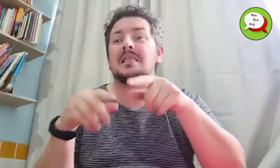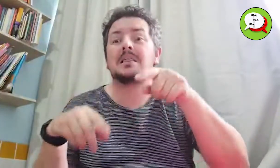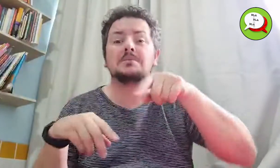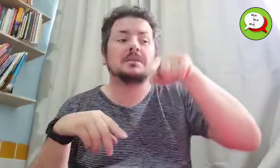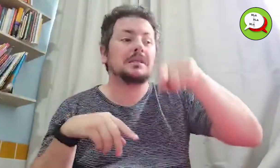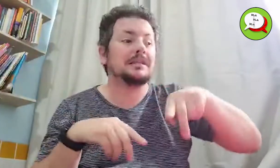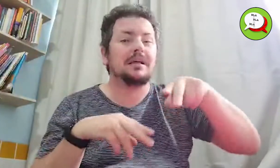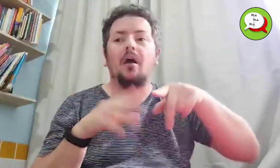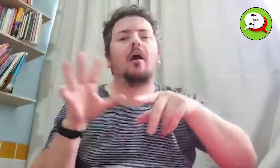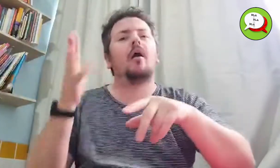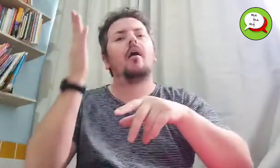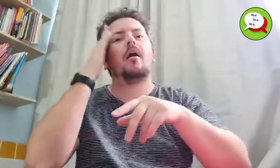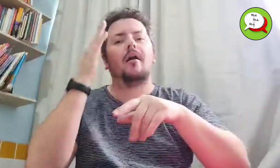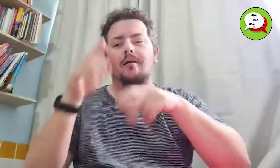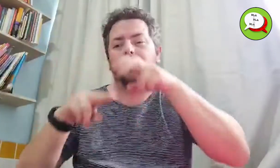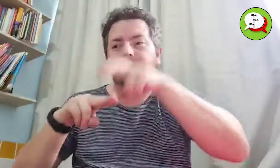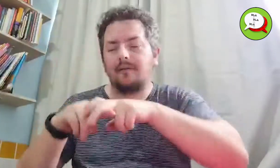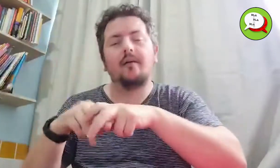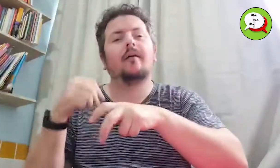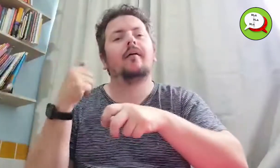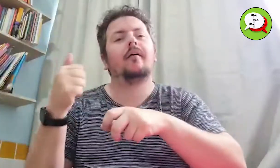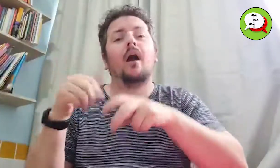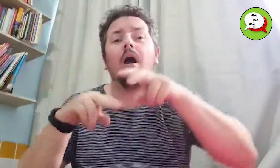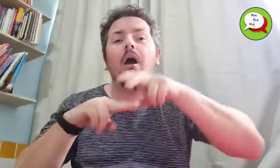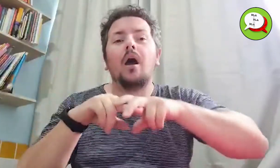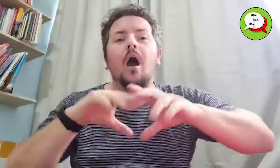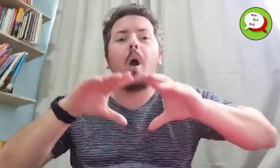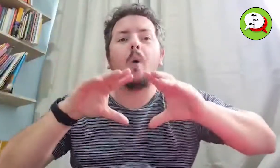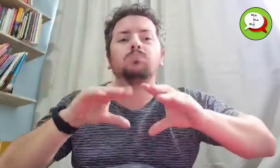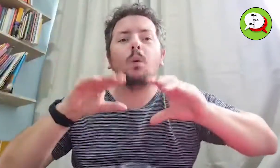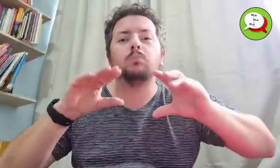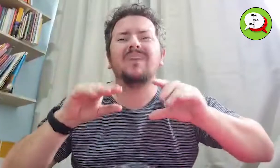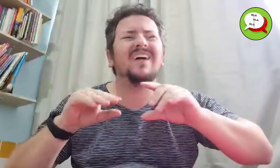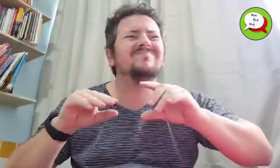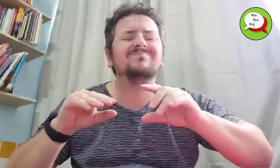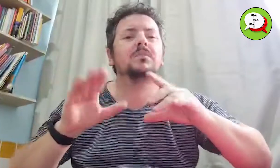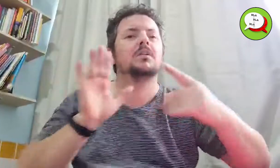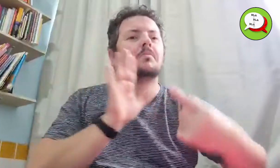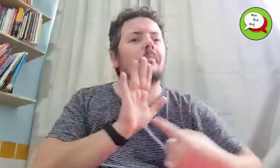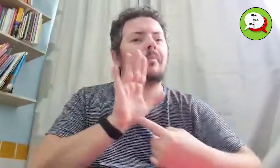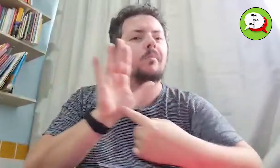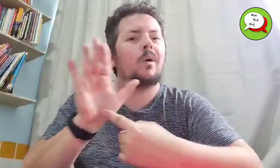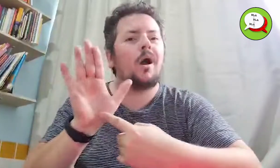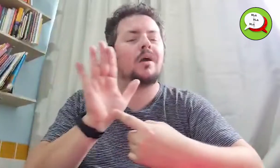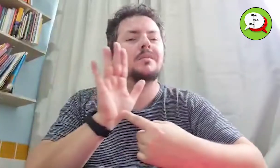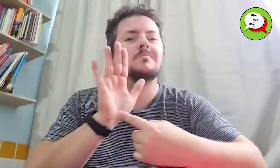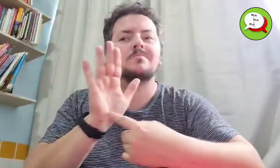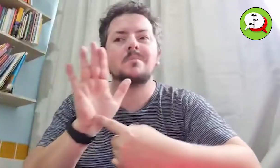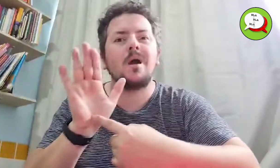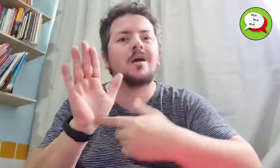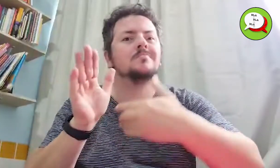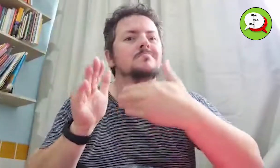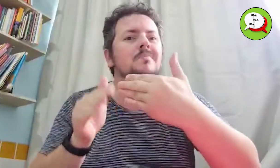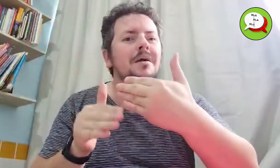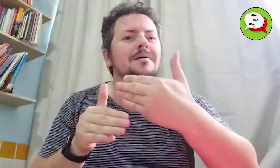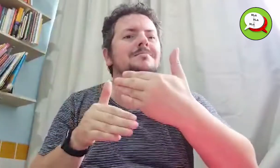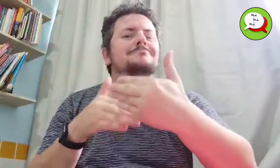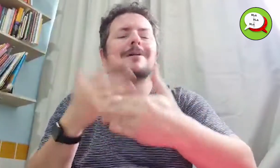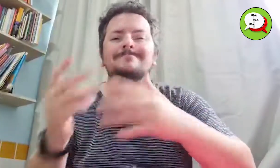que essa era uma língua, que existia uma comunicação. Então eu fui mostrando sinais e aos pouquinhos